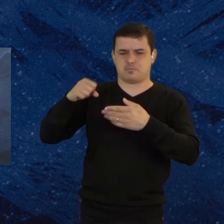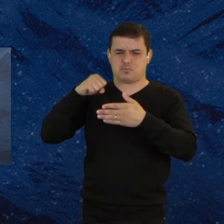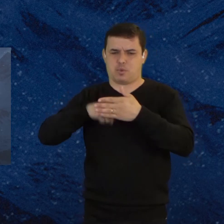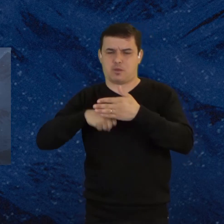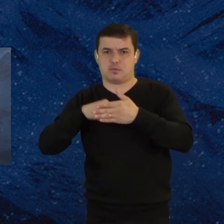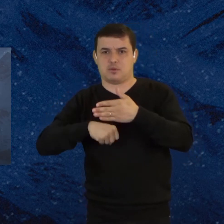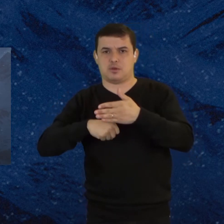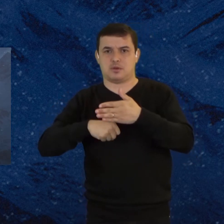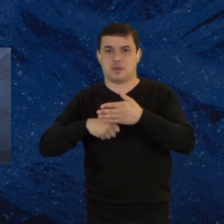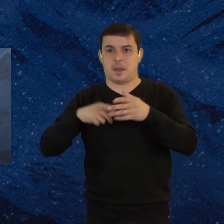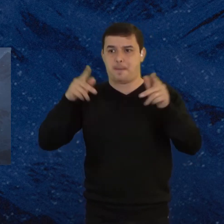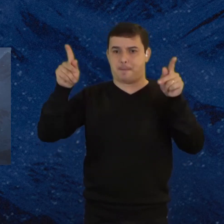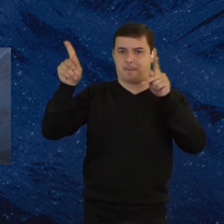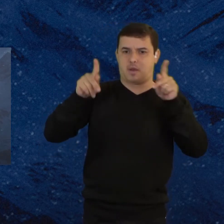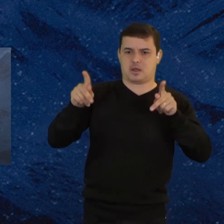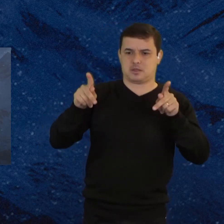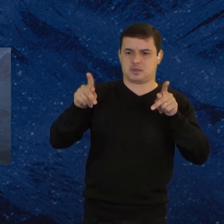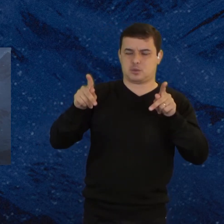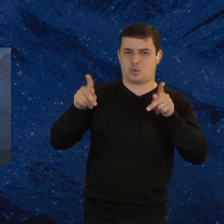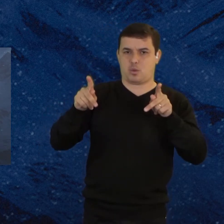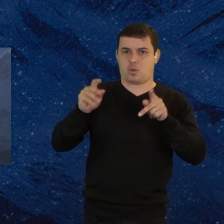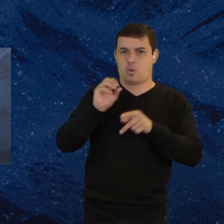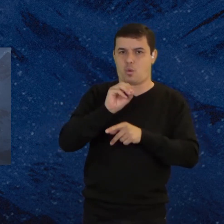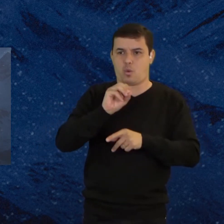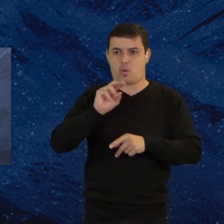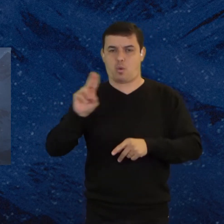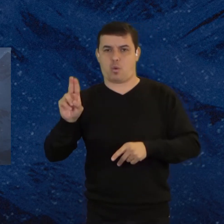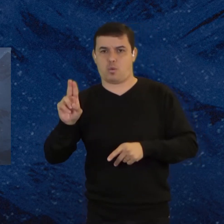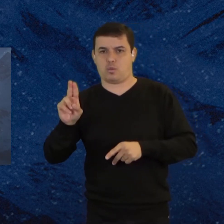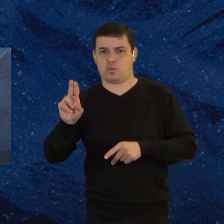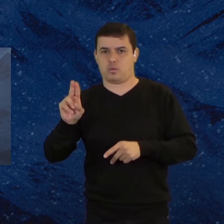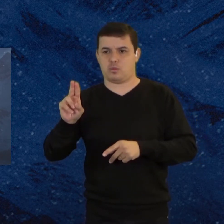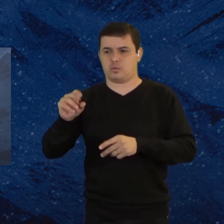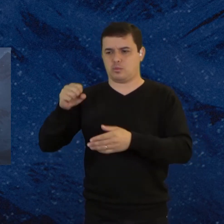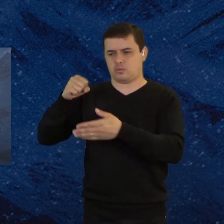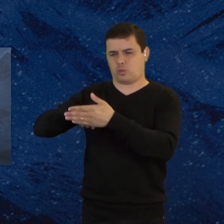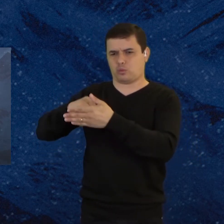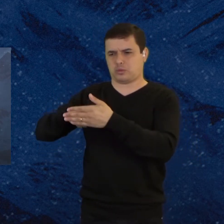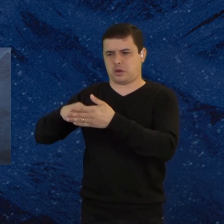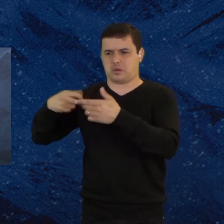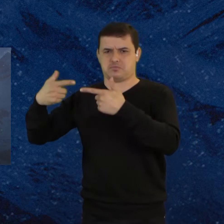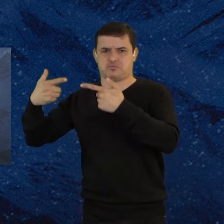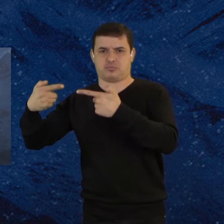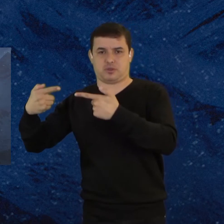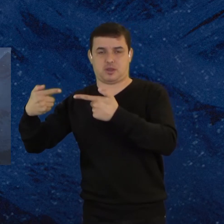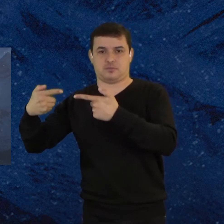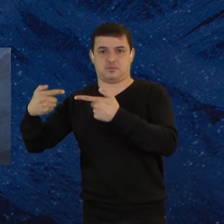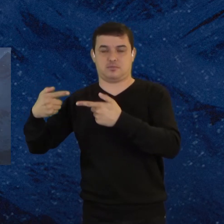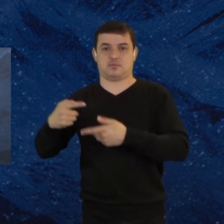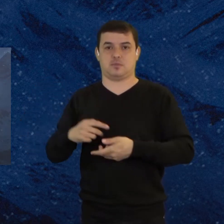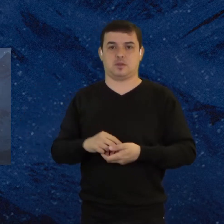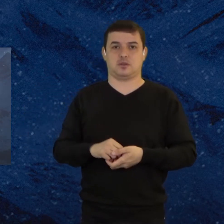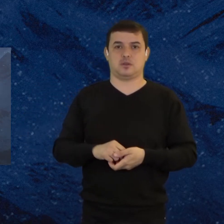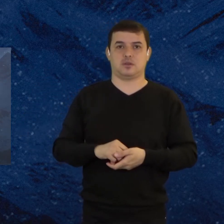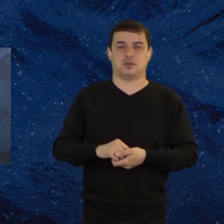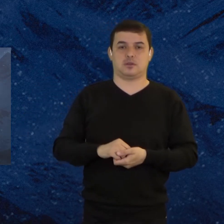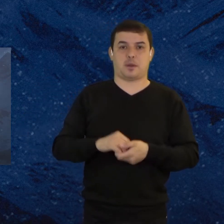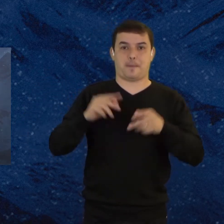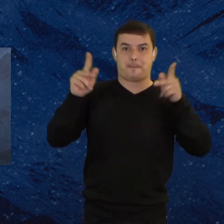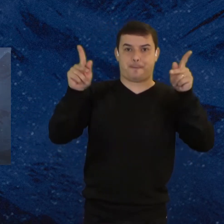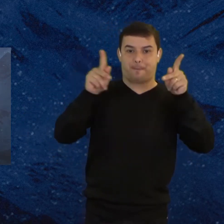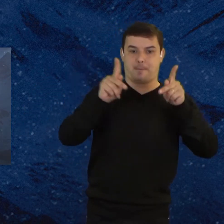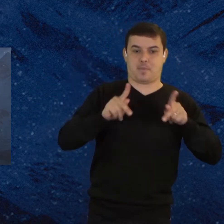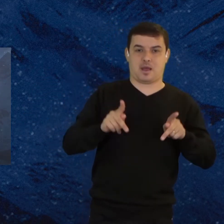ou é luta? É ambiente de paz ou de guerra? Essa paz aqui é com